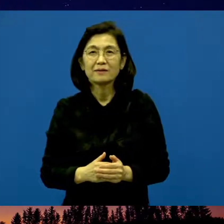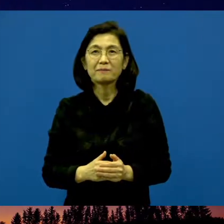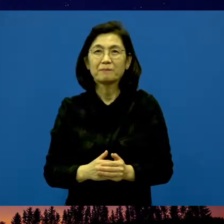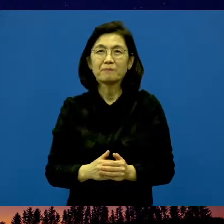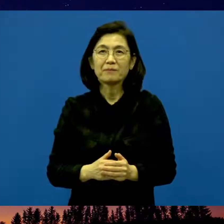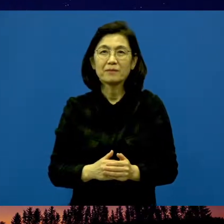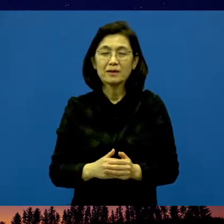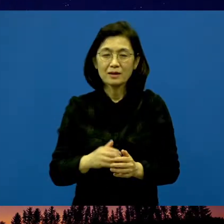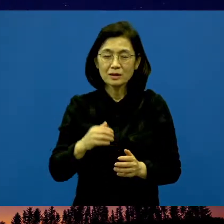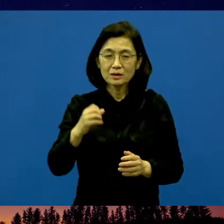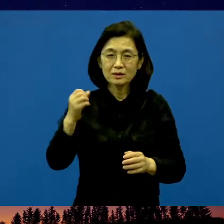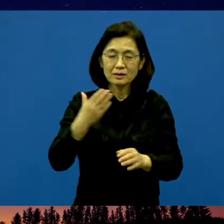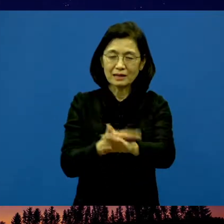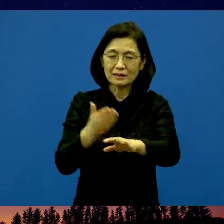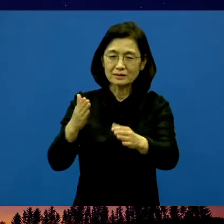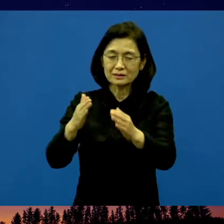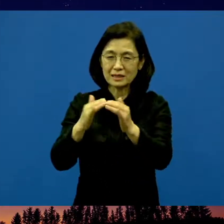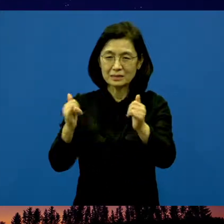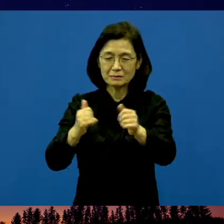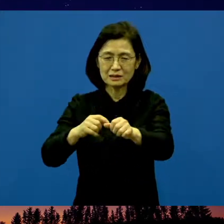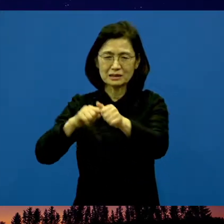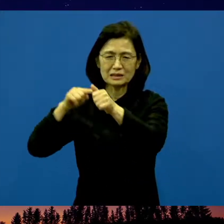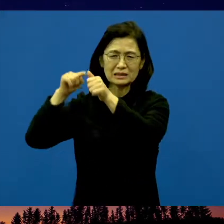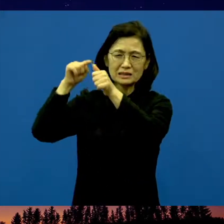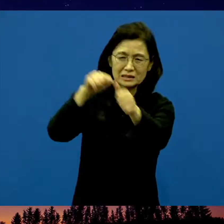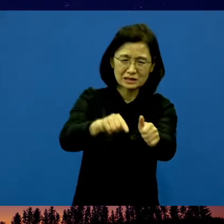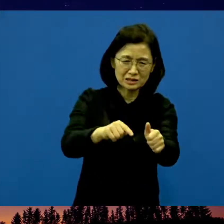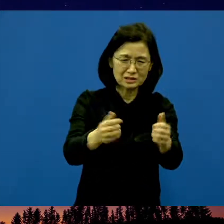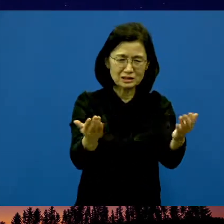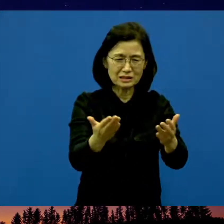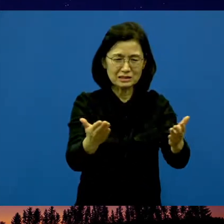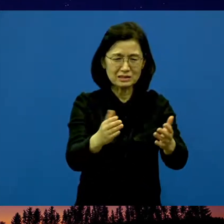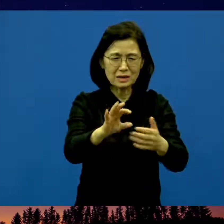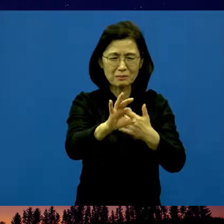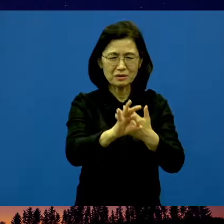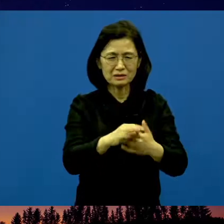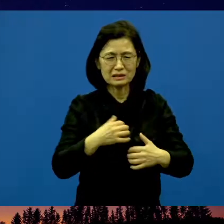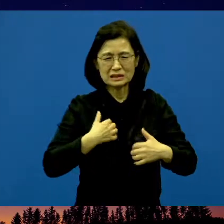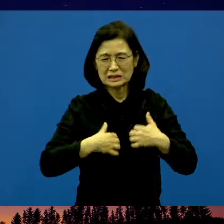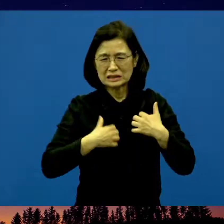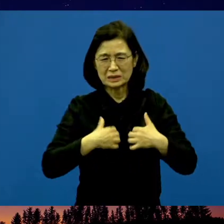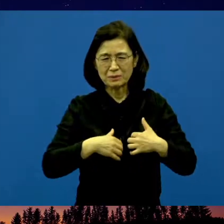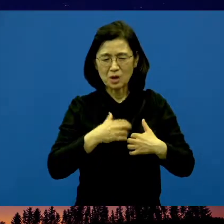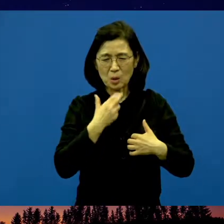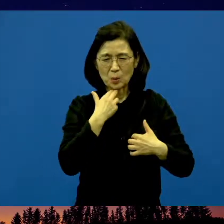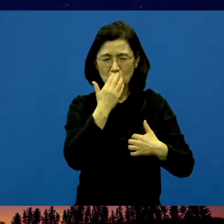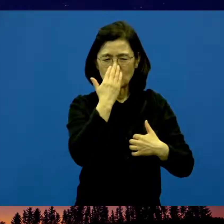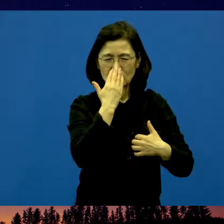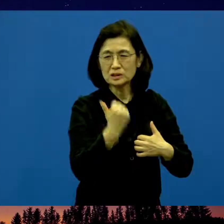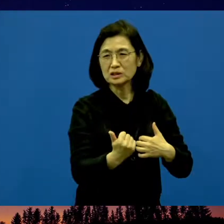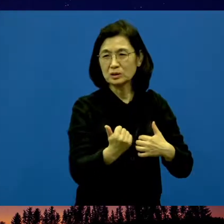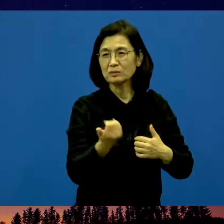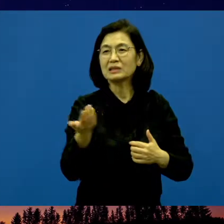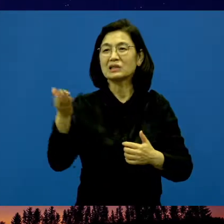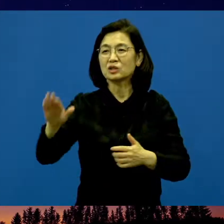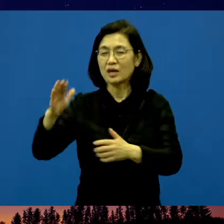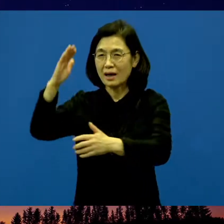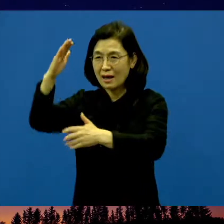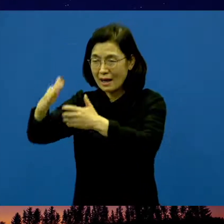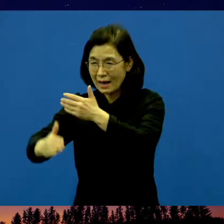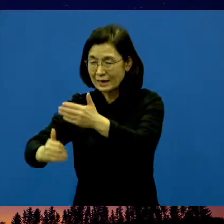내가 그 일을 하기 때문에 내가 힘든 거지, 자의로 하나님이 나에게 주신 소원, 그 기쁘신